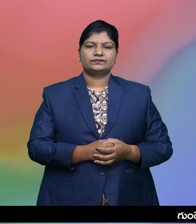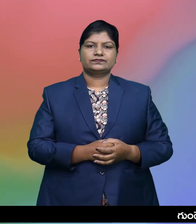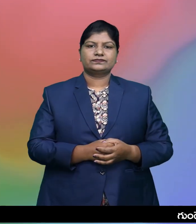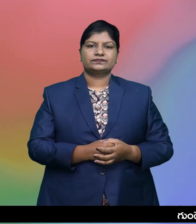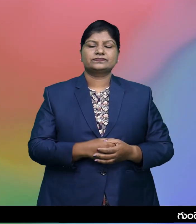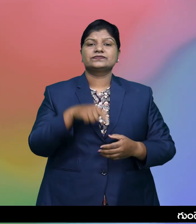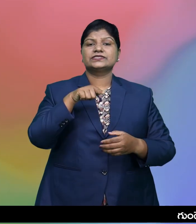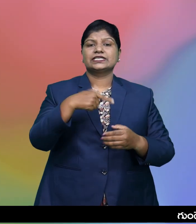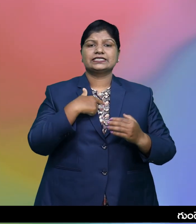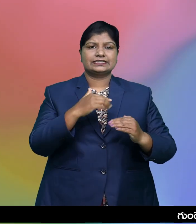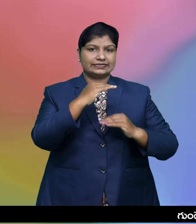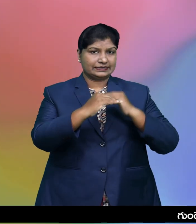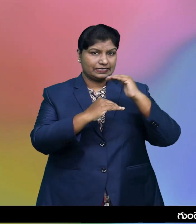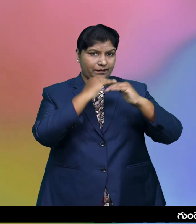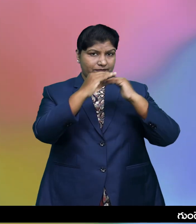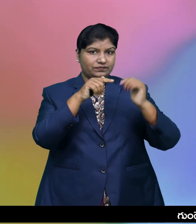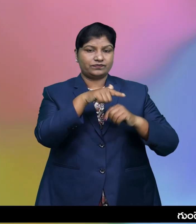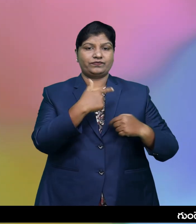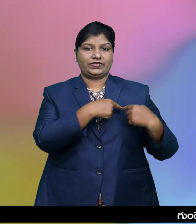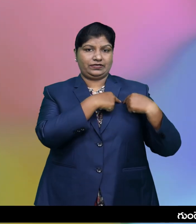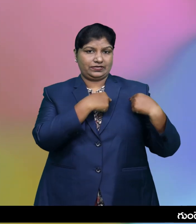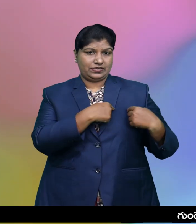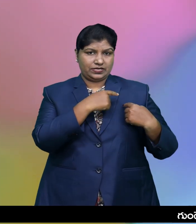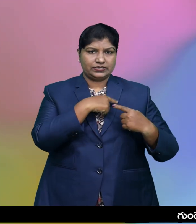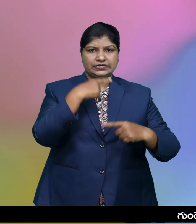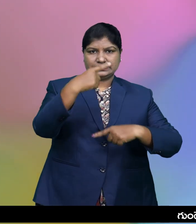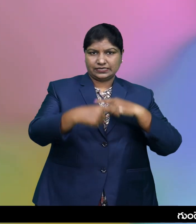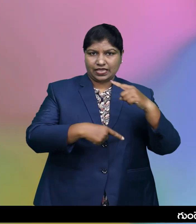గుండె చక్రం యొక్క సంఘటనలు,